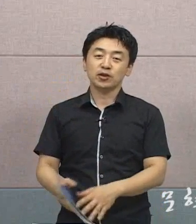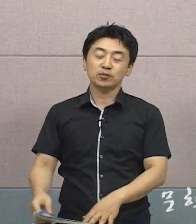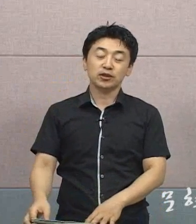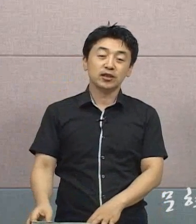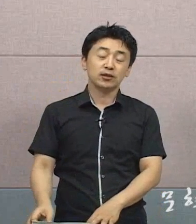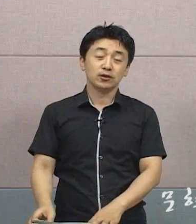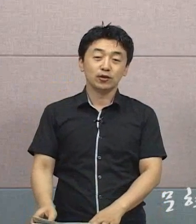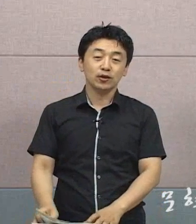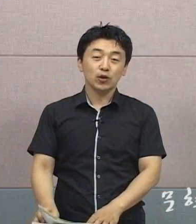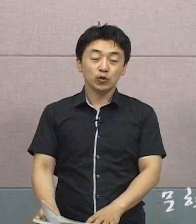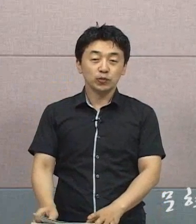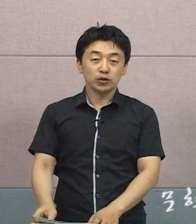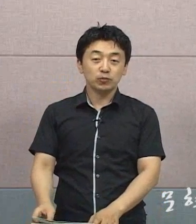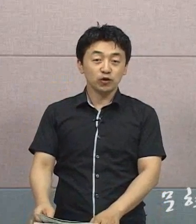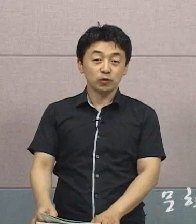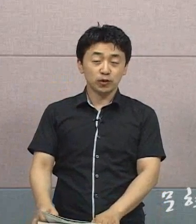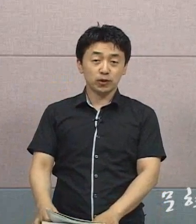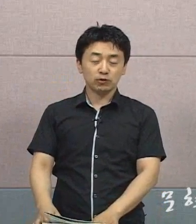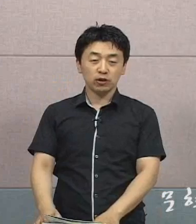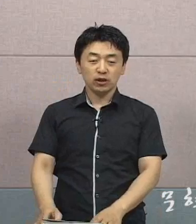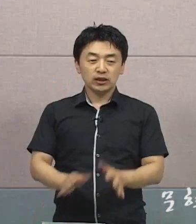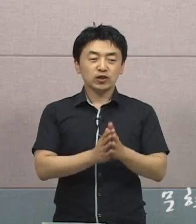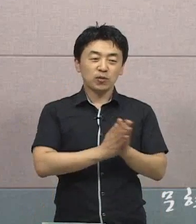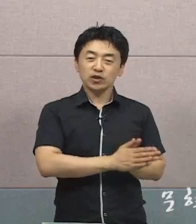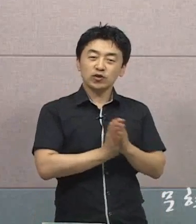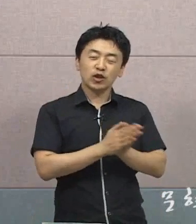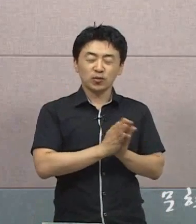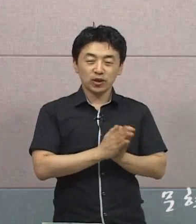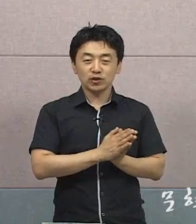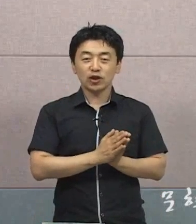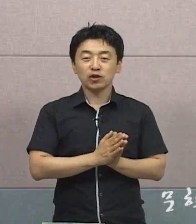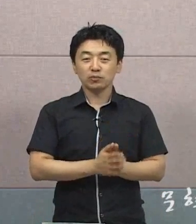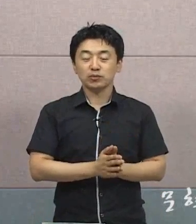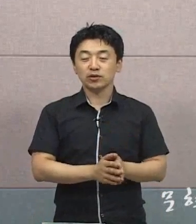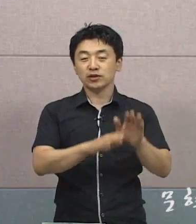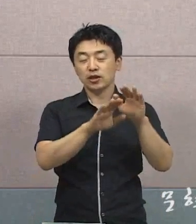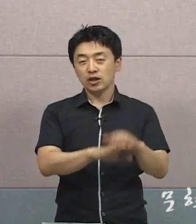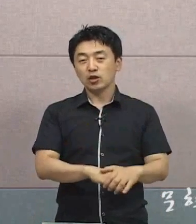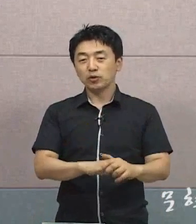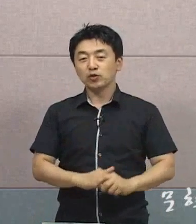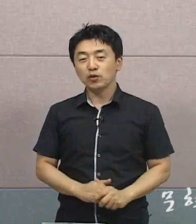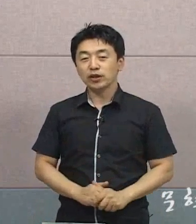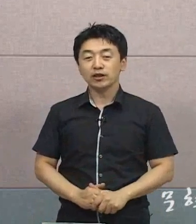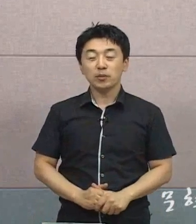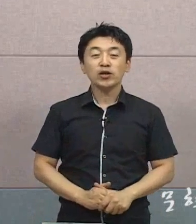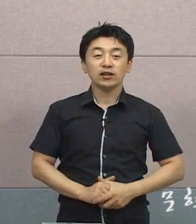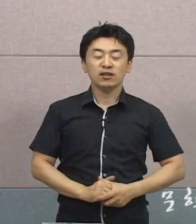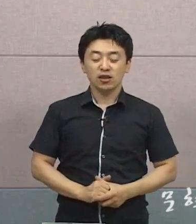여러분들이 체크하셔서 조금 더 집중적으로 보시면 되겠고요. 그냥 넘어가셔도 돼요. 한 부분들은 그냥 넘기고 그냥 이렇게 편하게